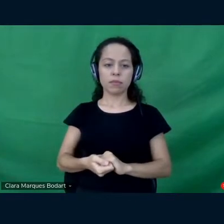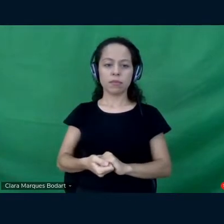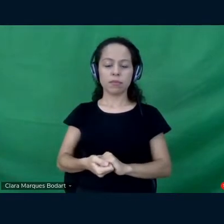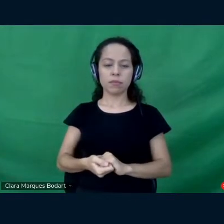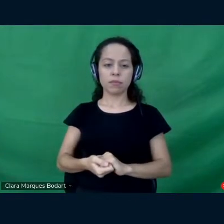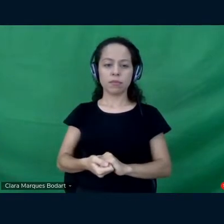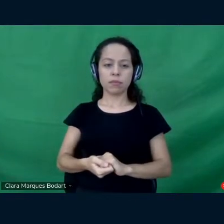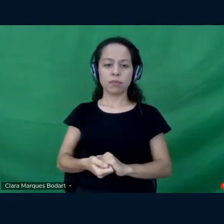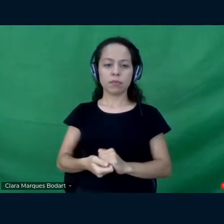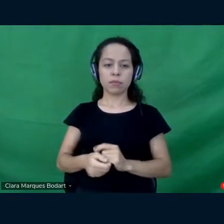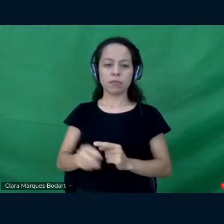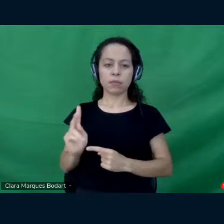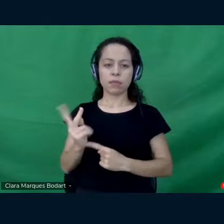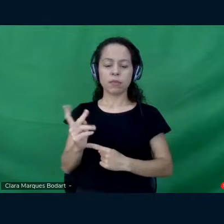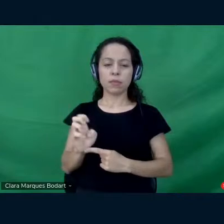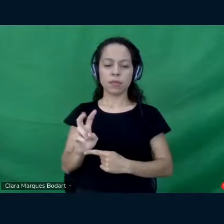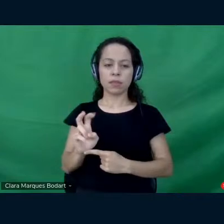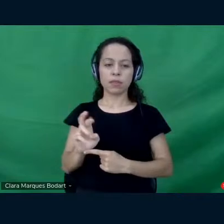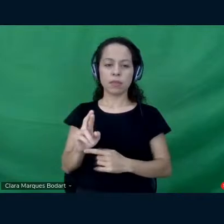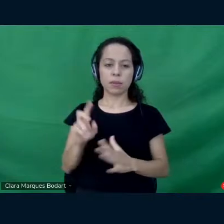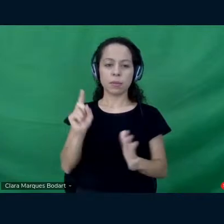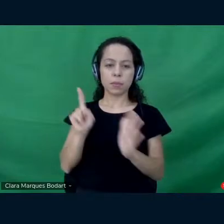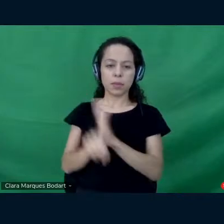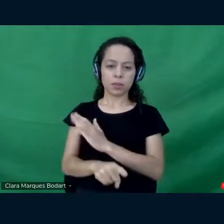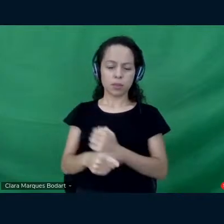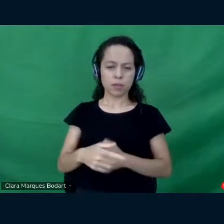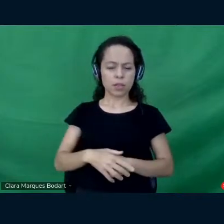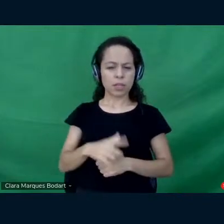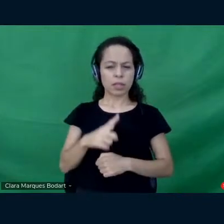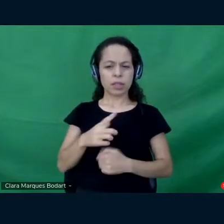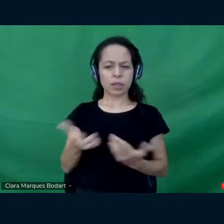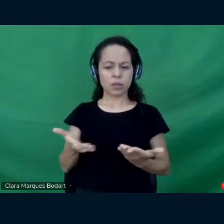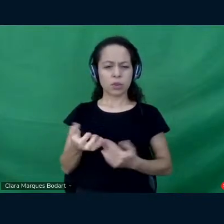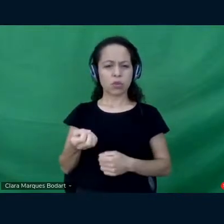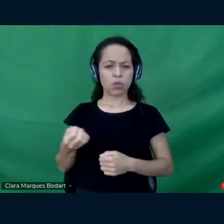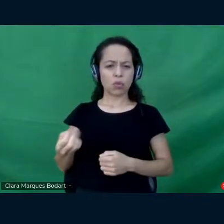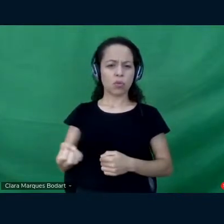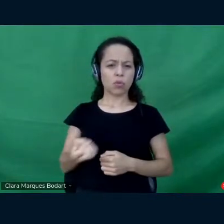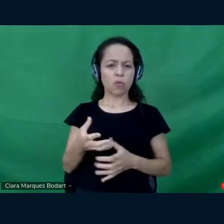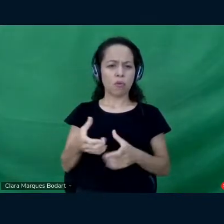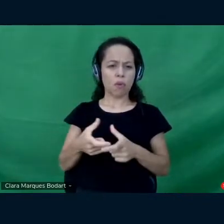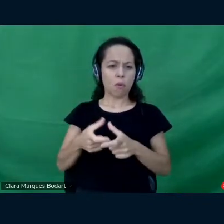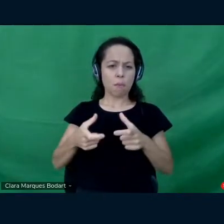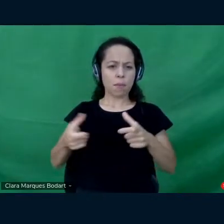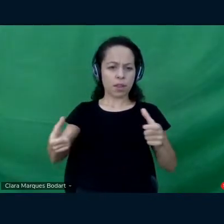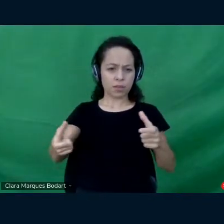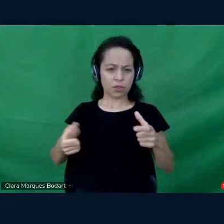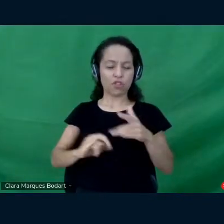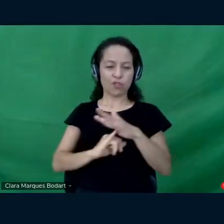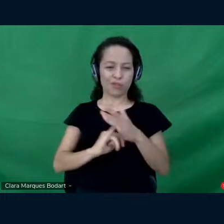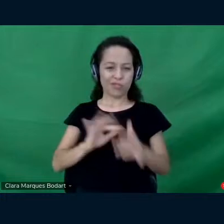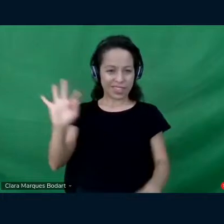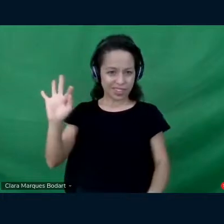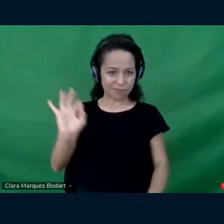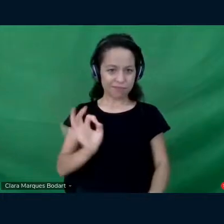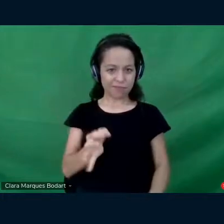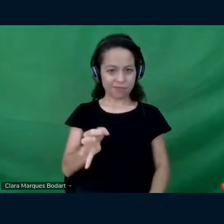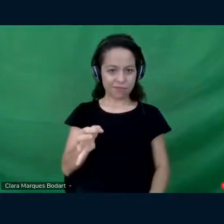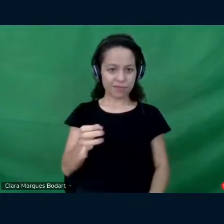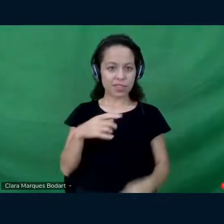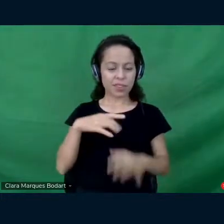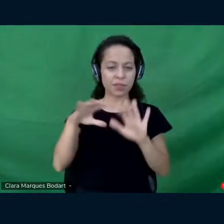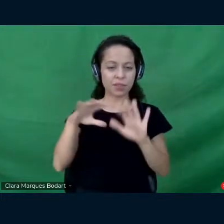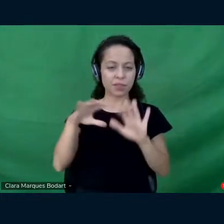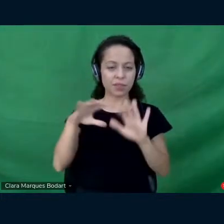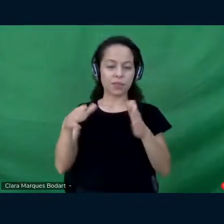Ever Costa Rocha pergunta, temos uma nova expansão dos institutos federais, né? principalmente com foco no